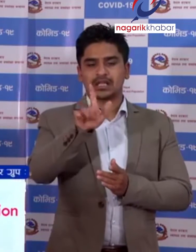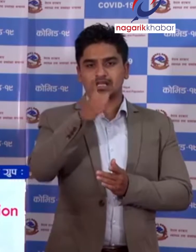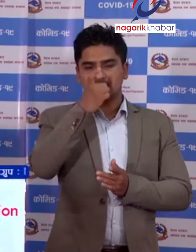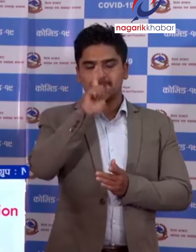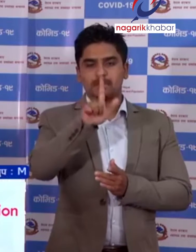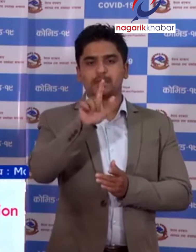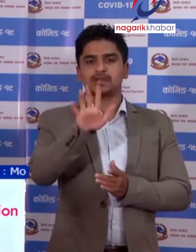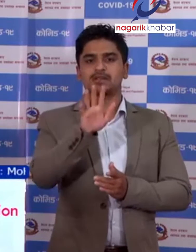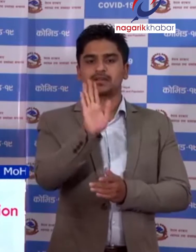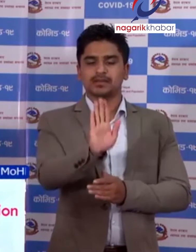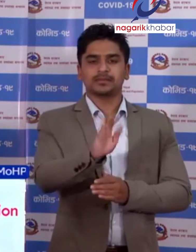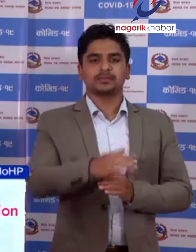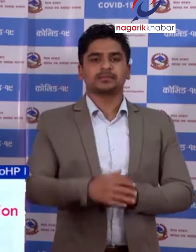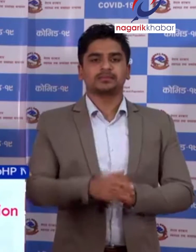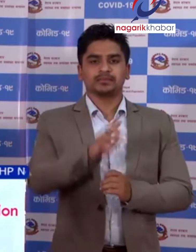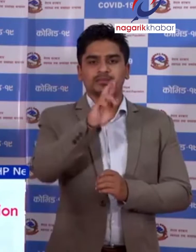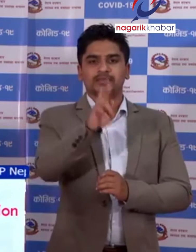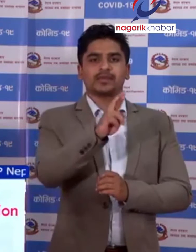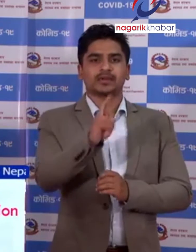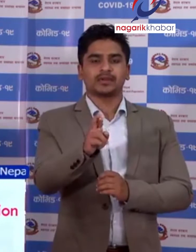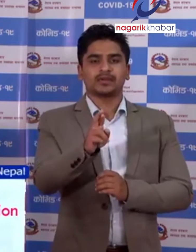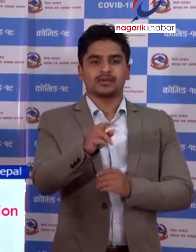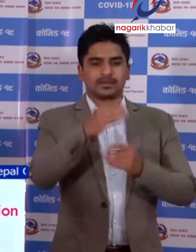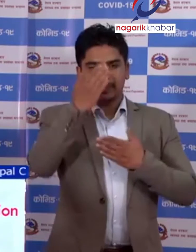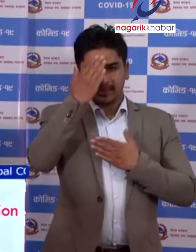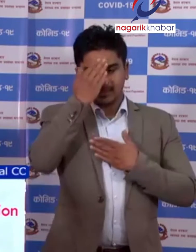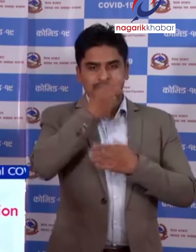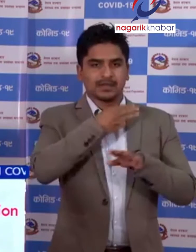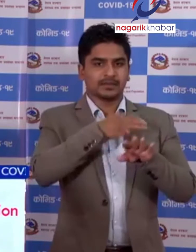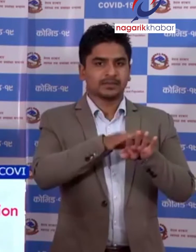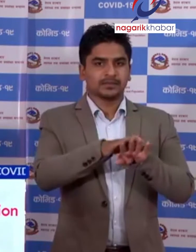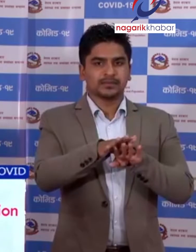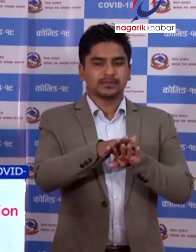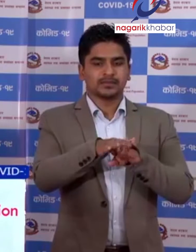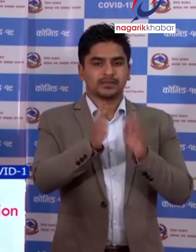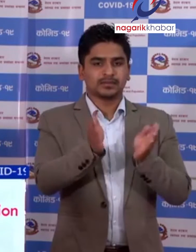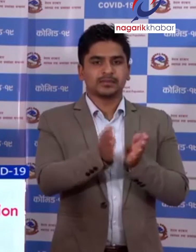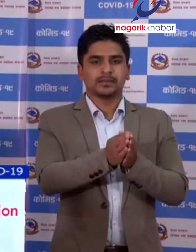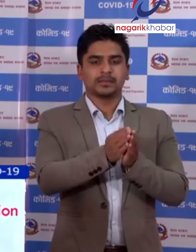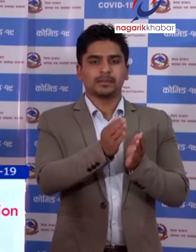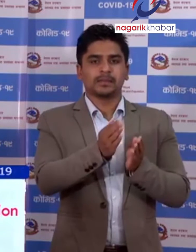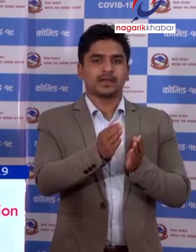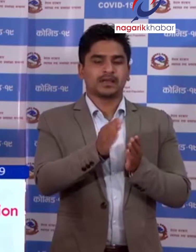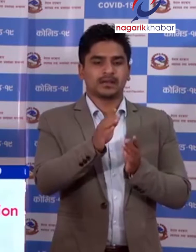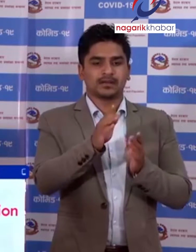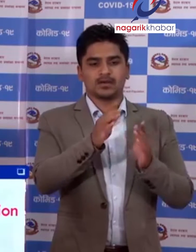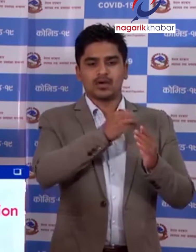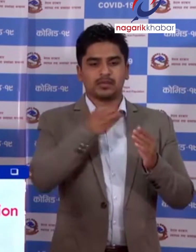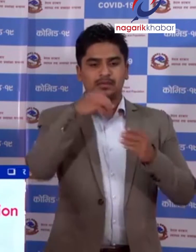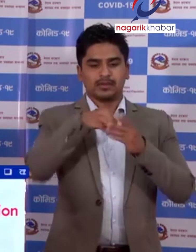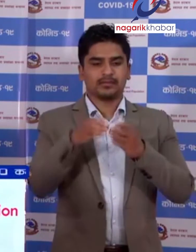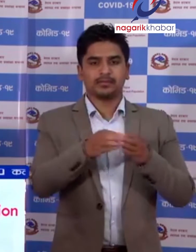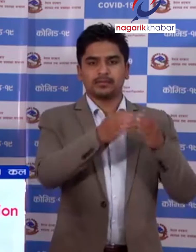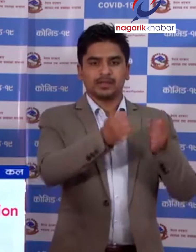1,65,775 छ र संक्रमितहरूको टोटल संख्या आइसोलेसनमा रहनु